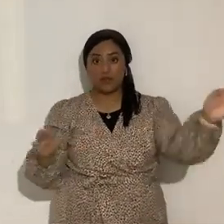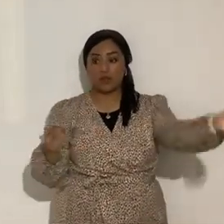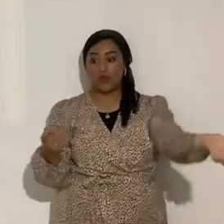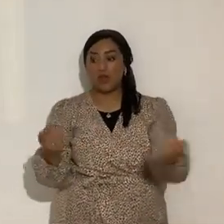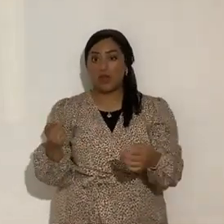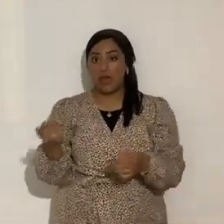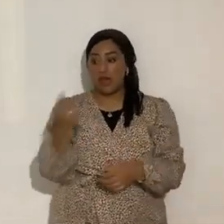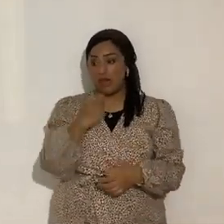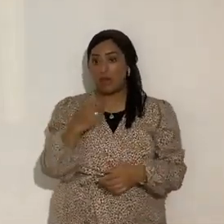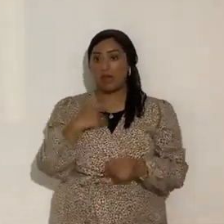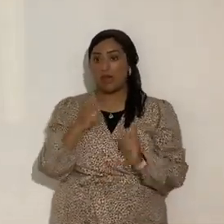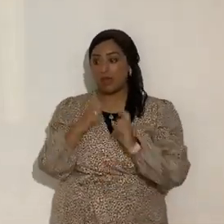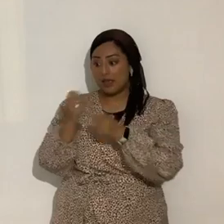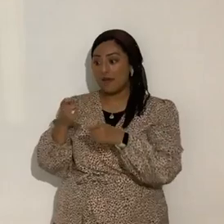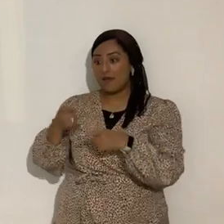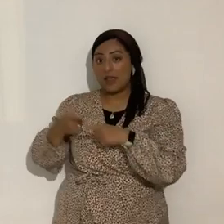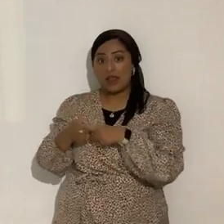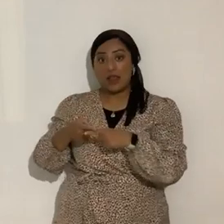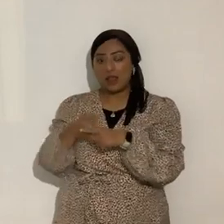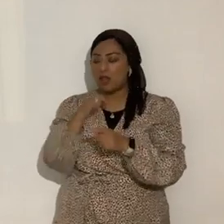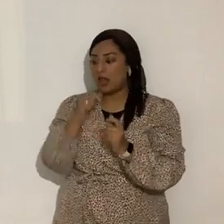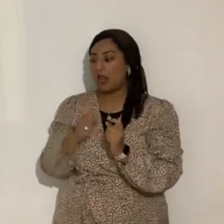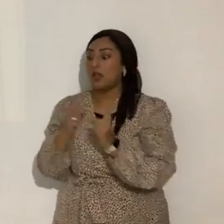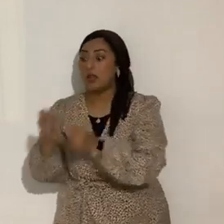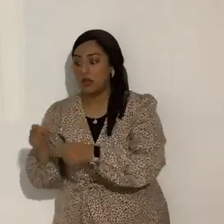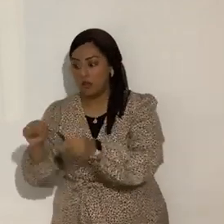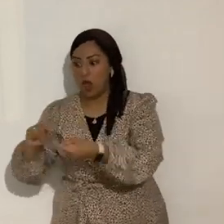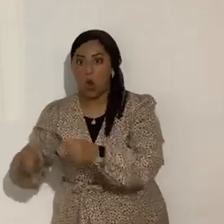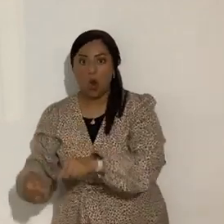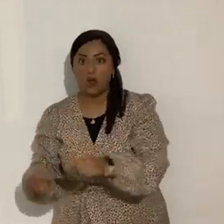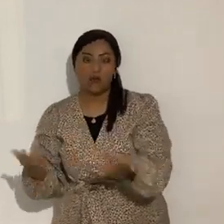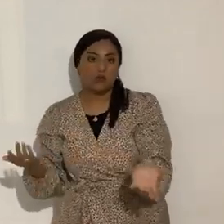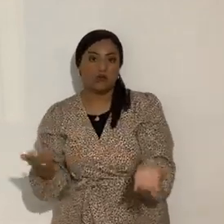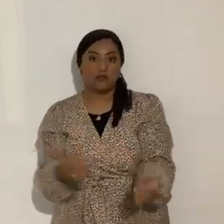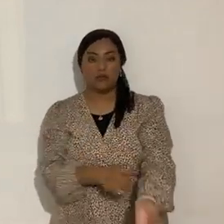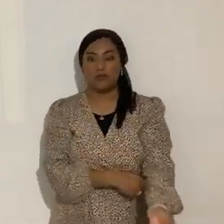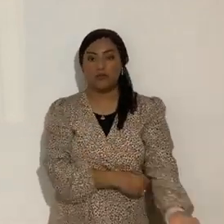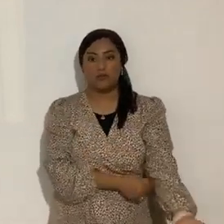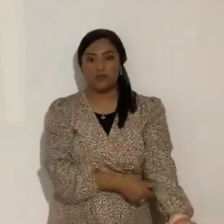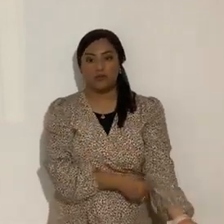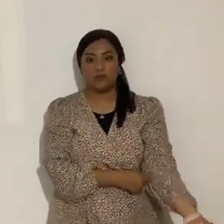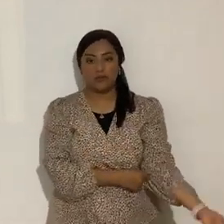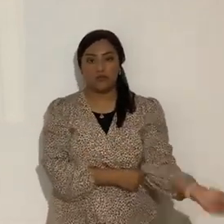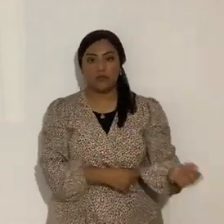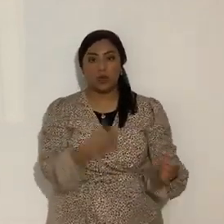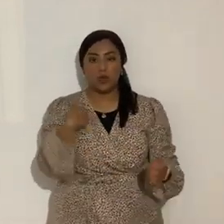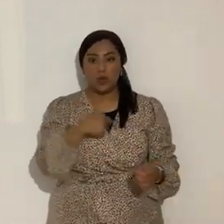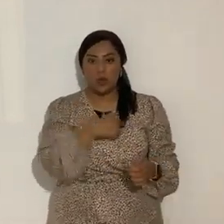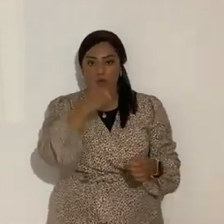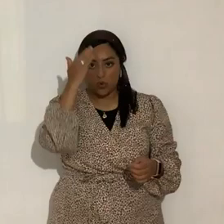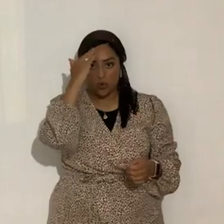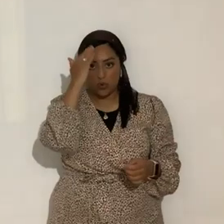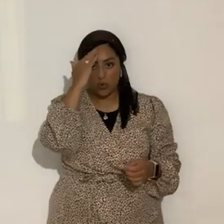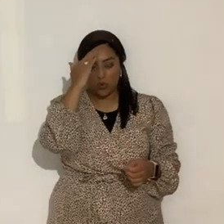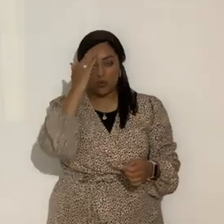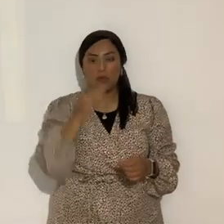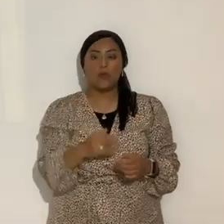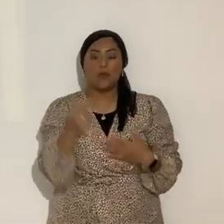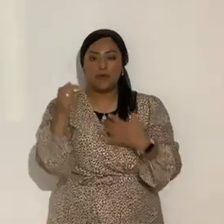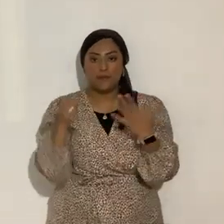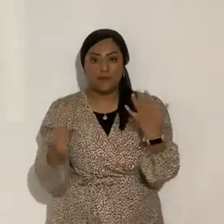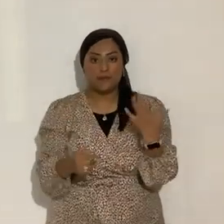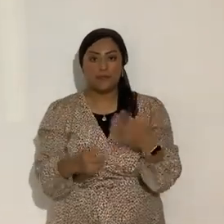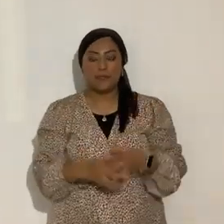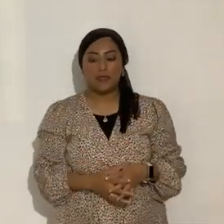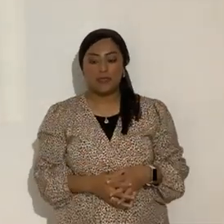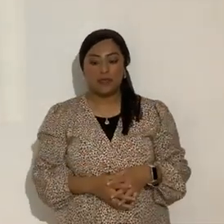se lo voy a dar, porque sé que se puede hacer daño. Nada más al tomarlo se puede cortar. Nosotros sabemos al tomarlo por el mango y demás, y